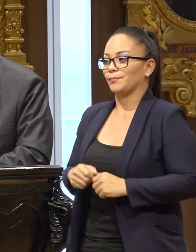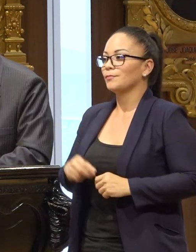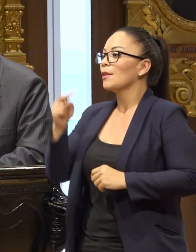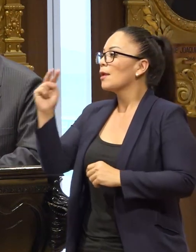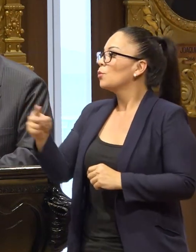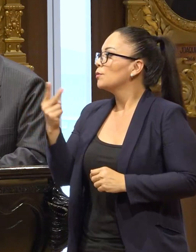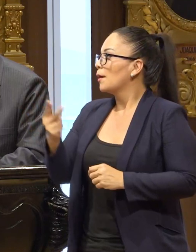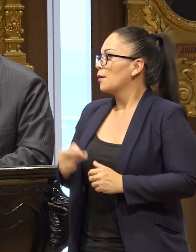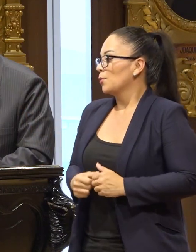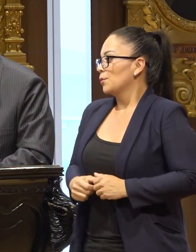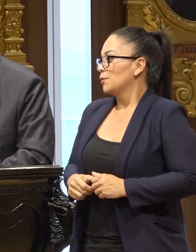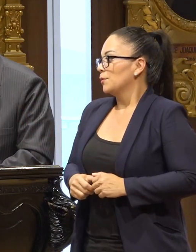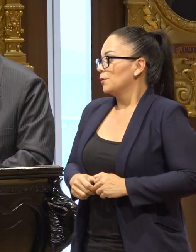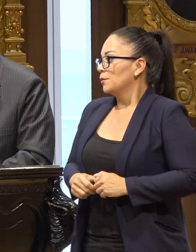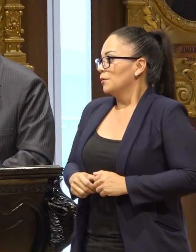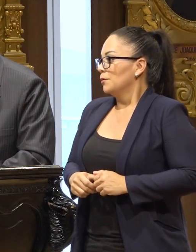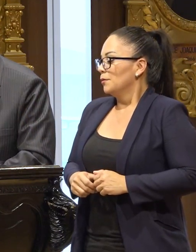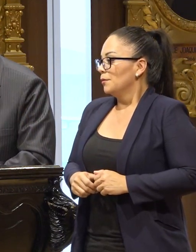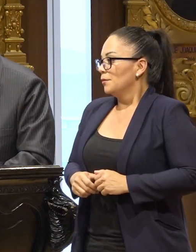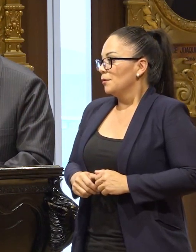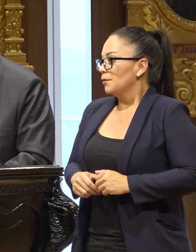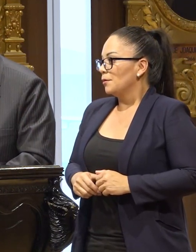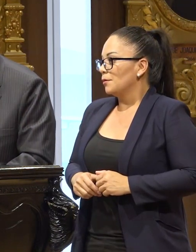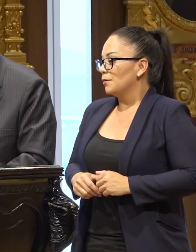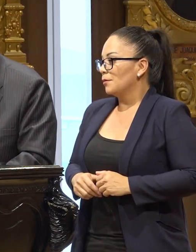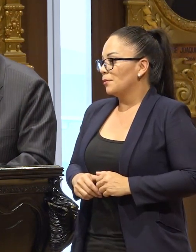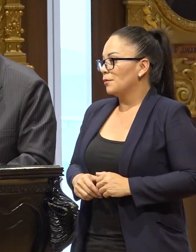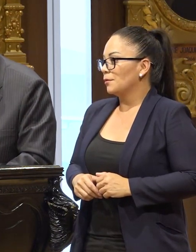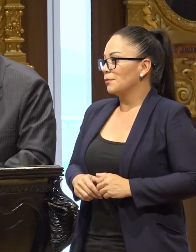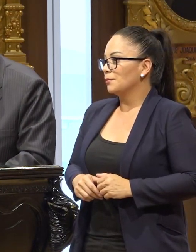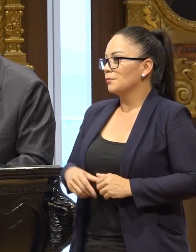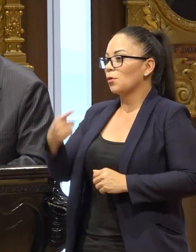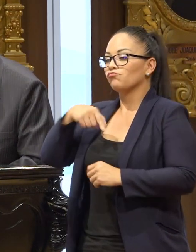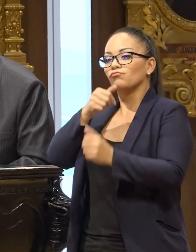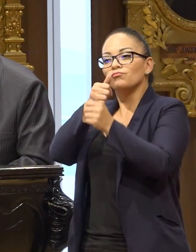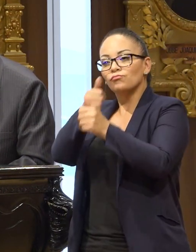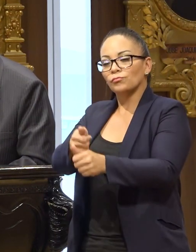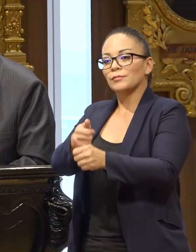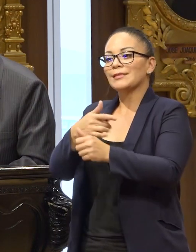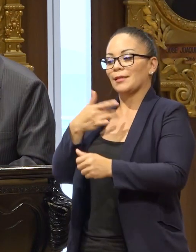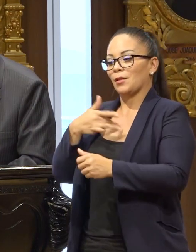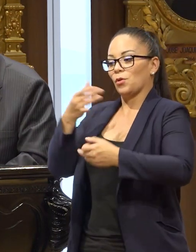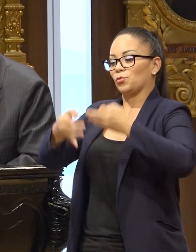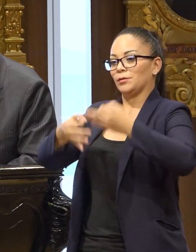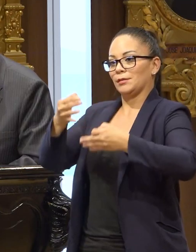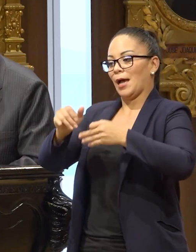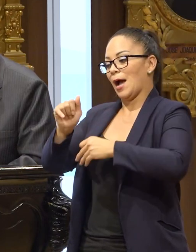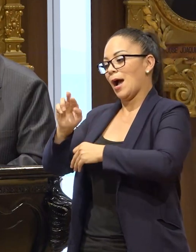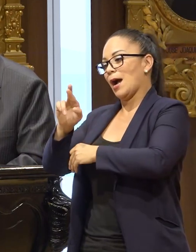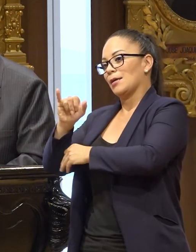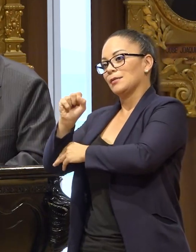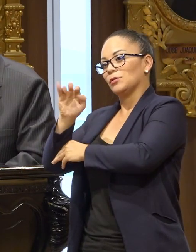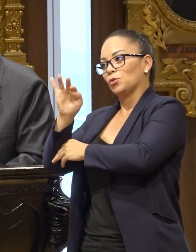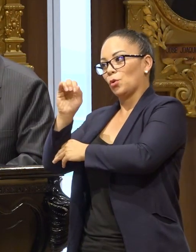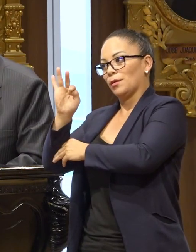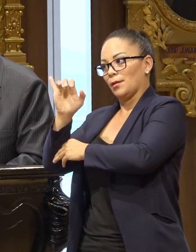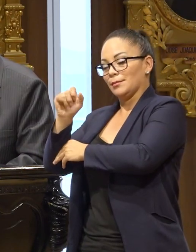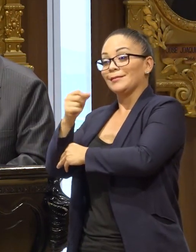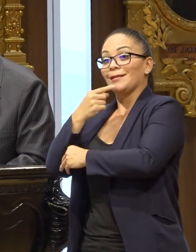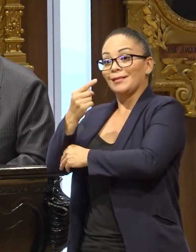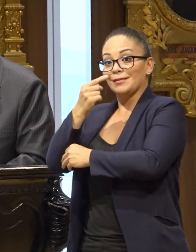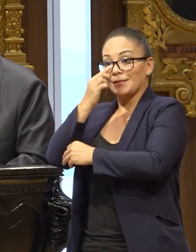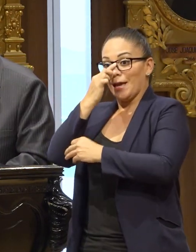contrario, apelando al sentido de justicia de Aristóteles, el éxito de una política sobre